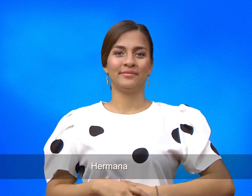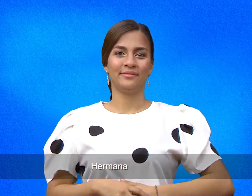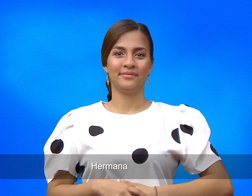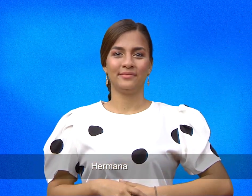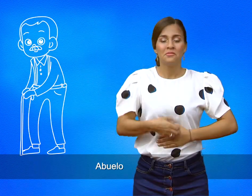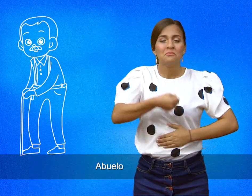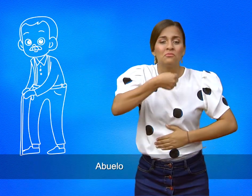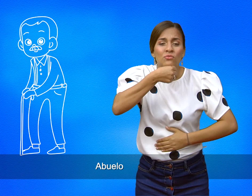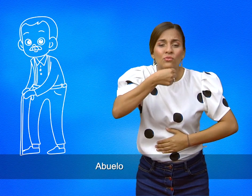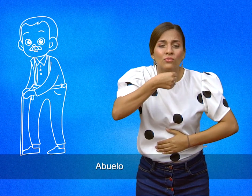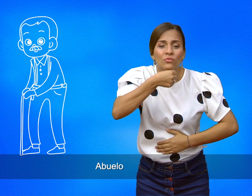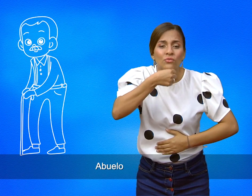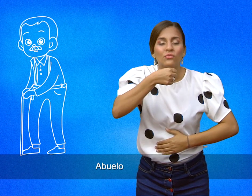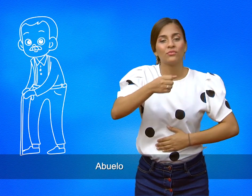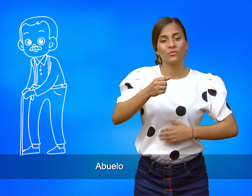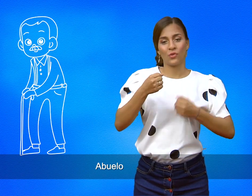Hermana. Abuelo.